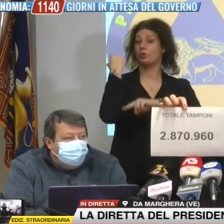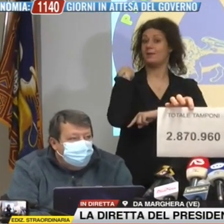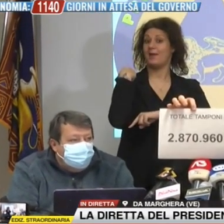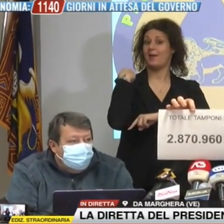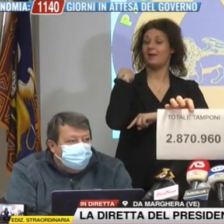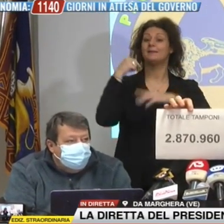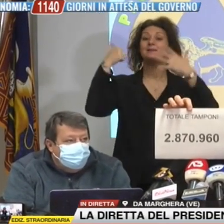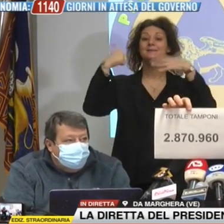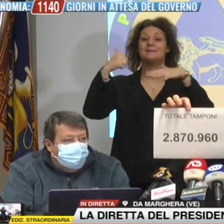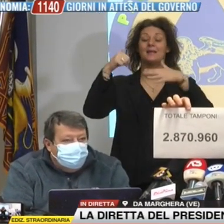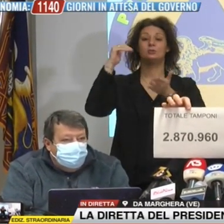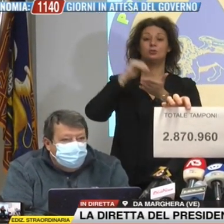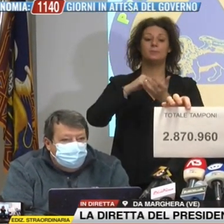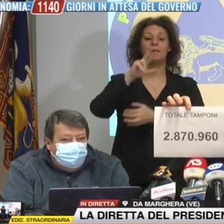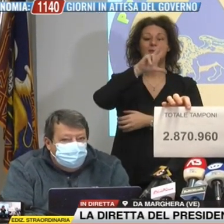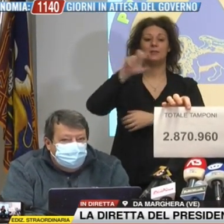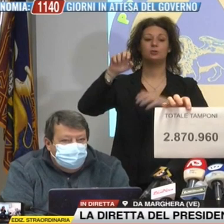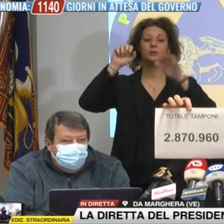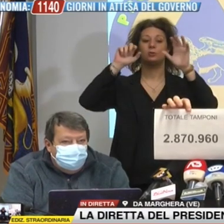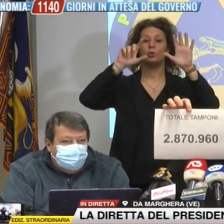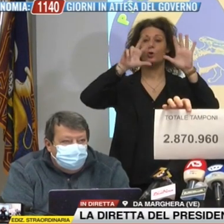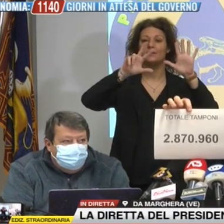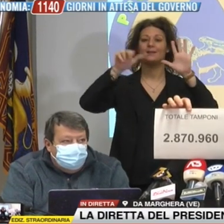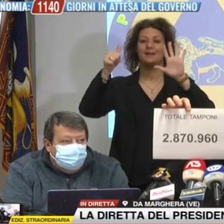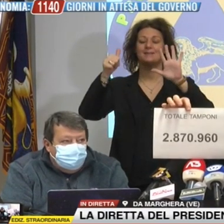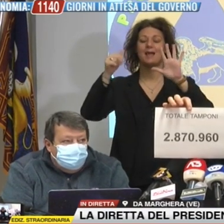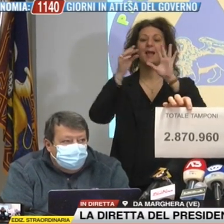avuto 16.386 tamponi molecolari.